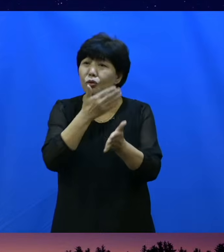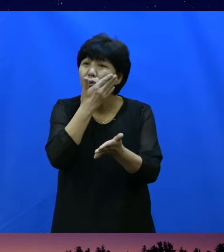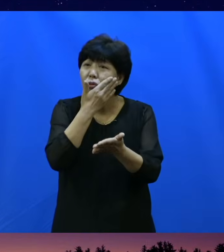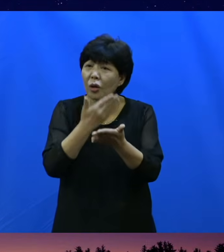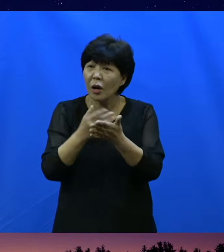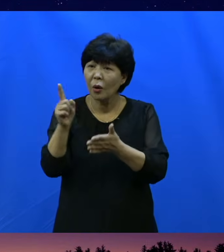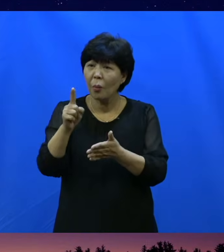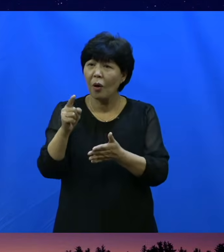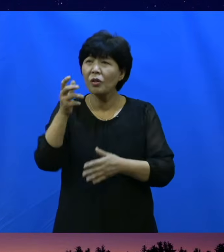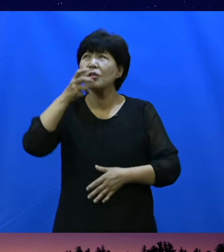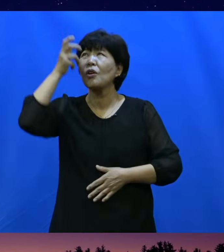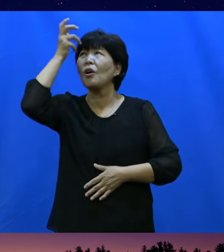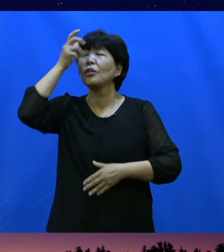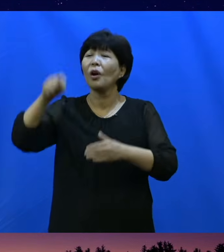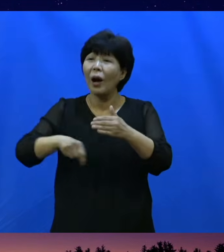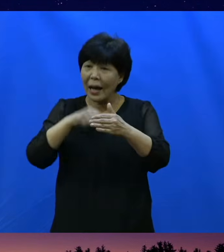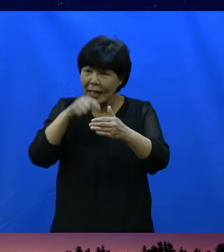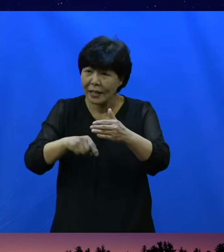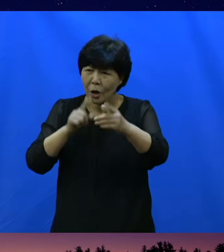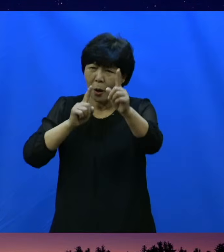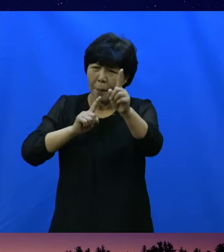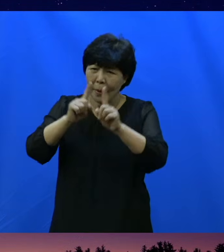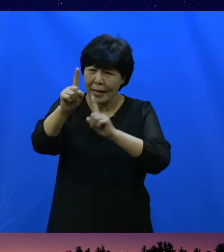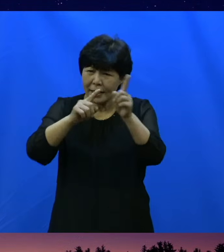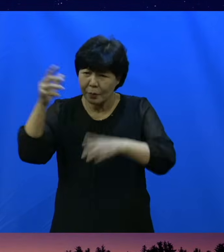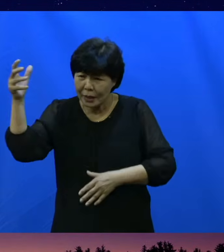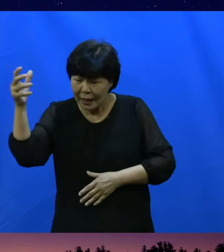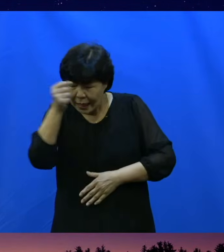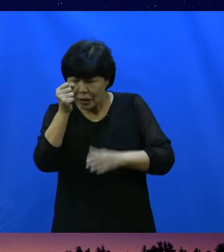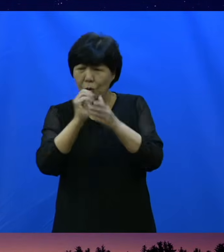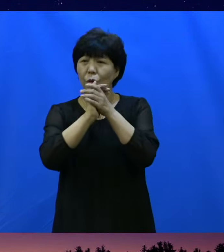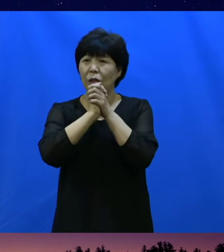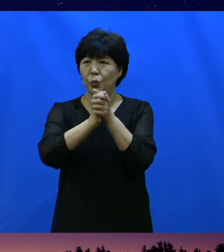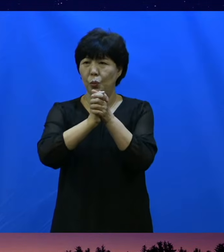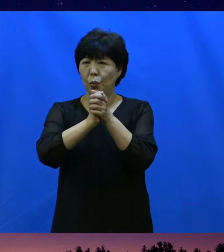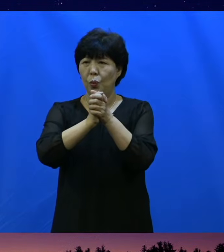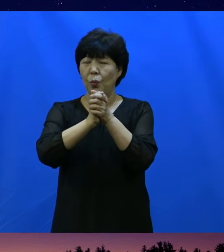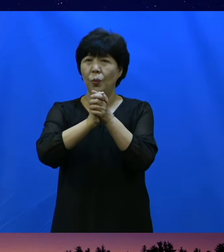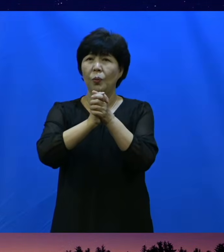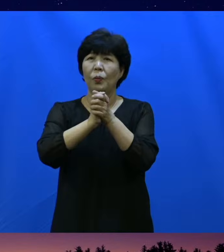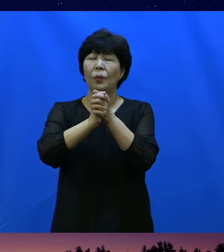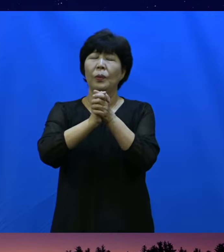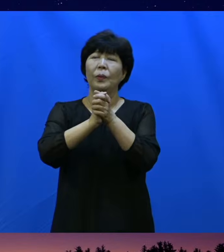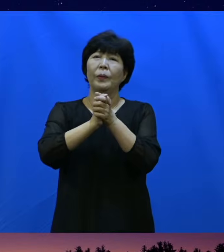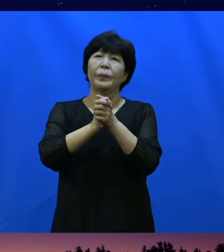성령 안에서 말씀으로, 그 성령 안에서 기도한 사람의 이